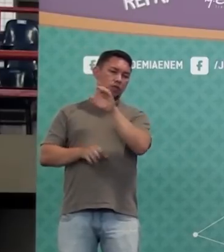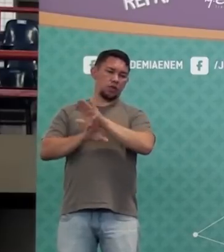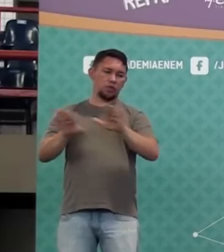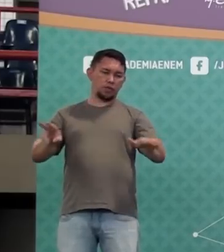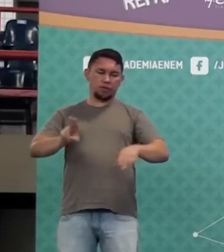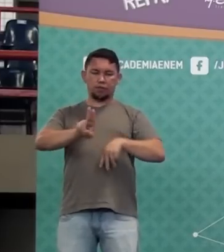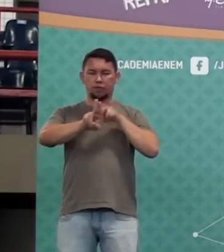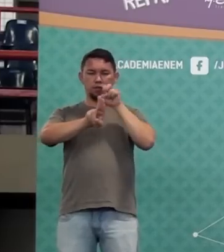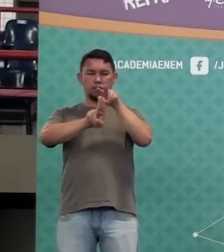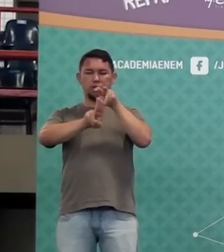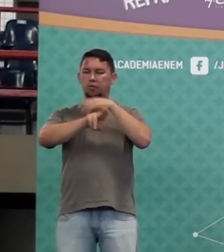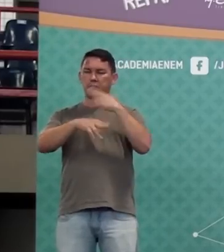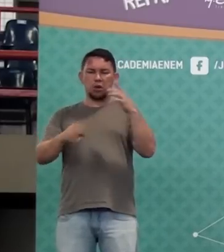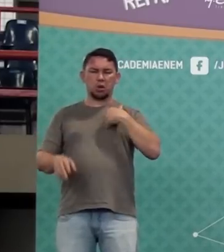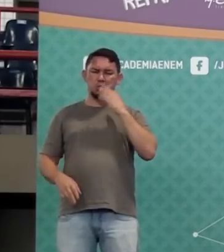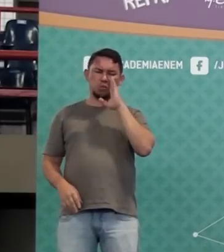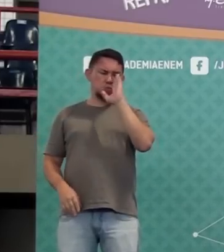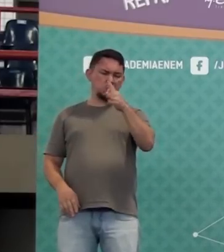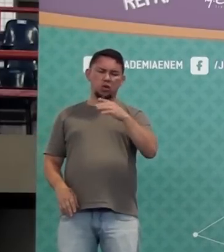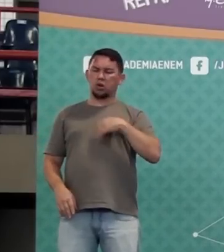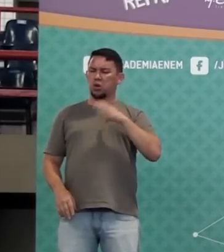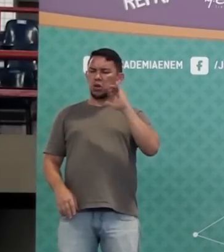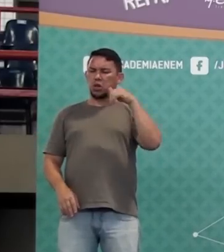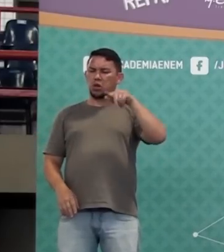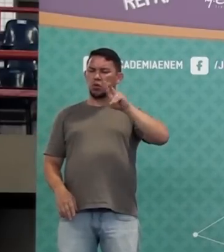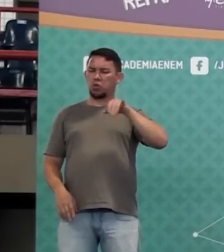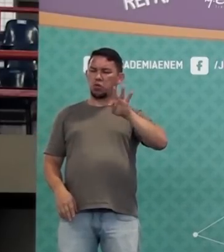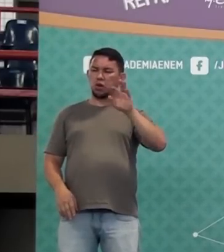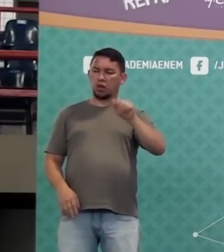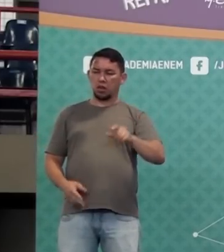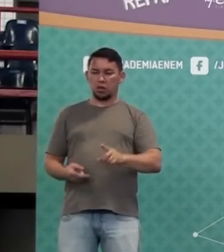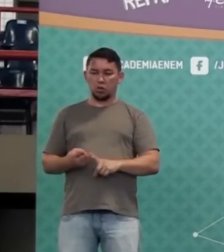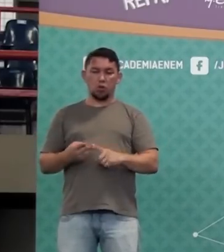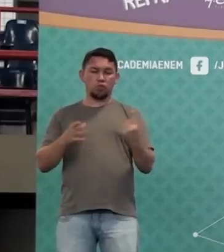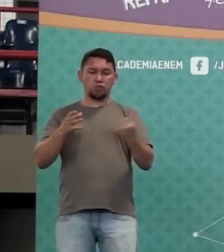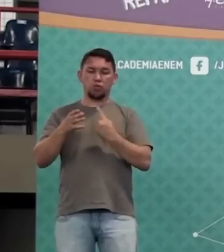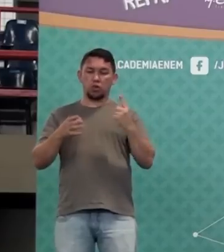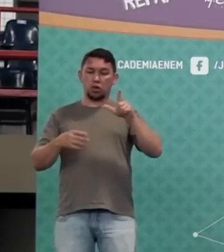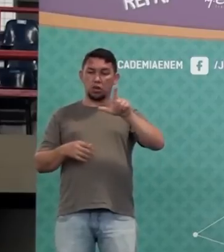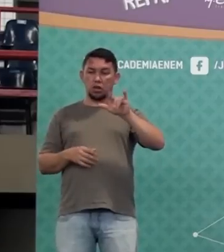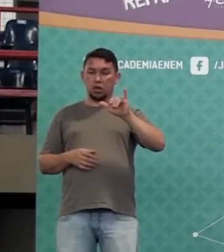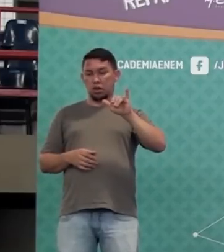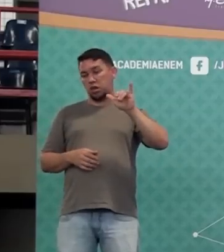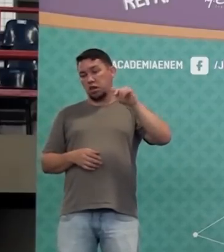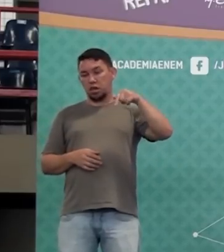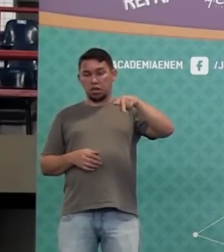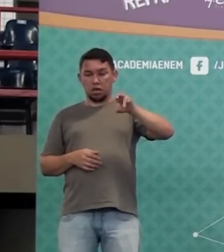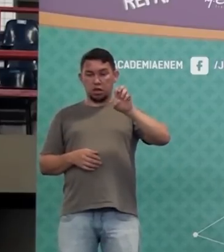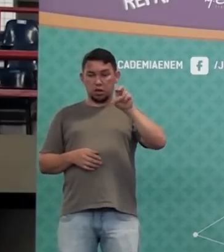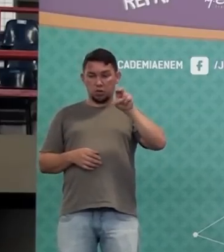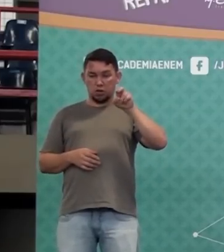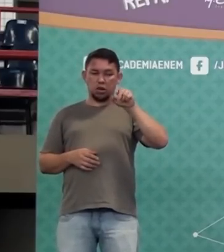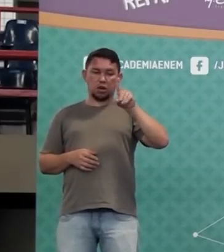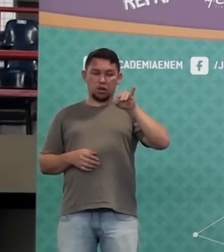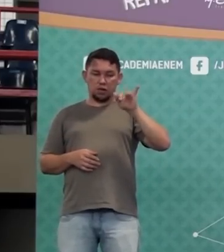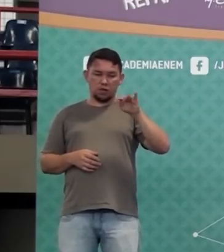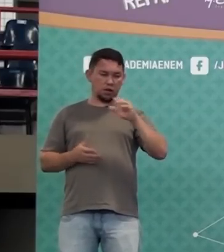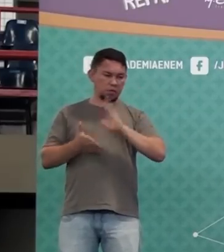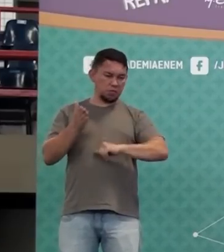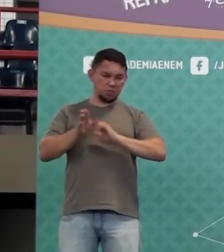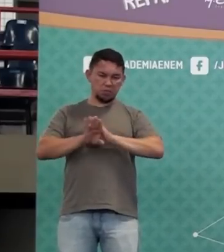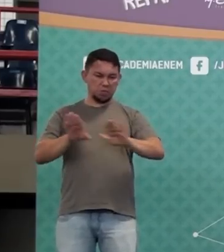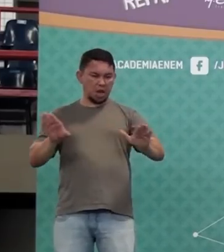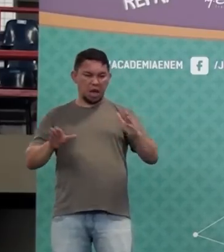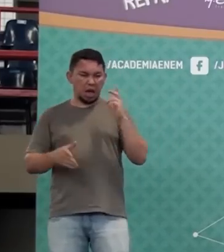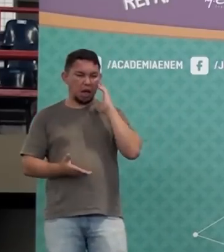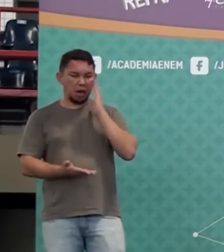trema. Eu digo 50, liquidação, liquidificador, sem a necessidade desse